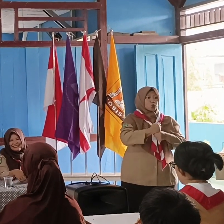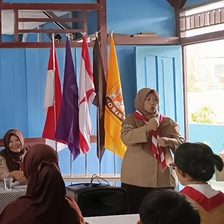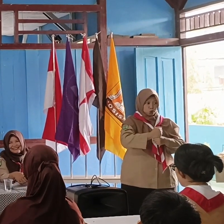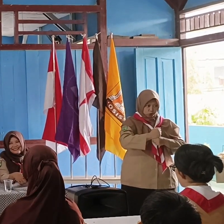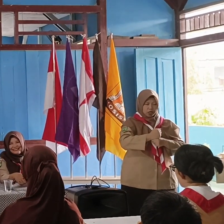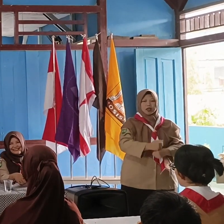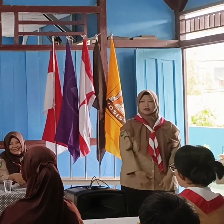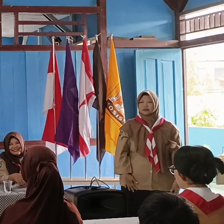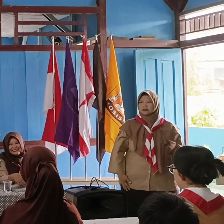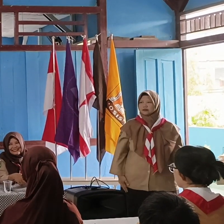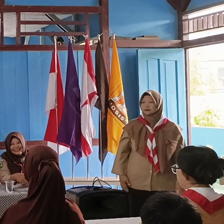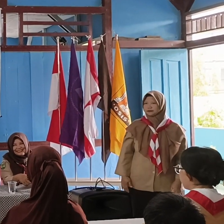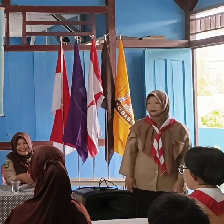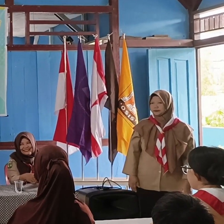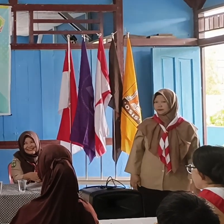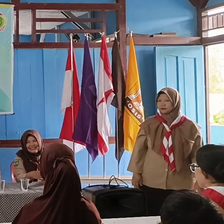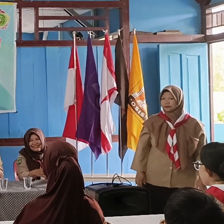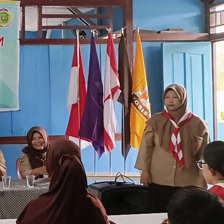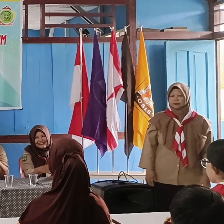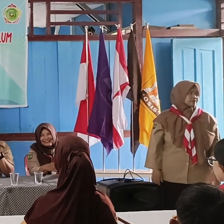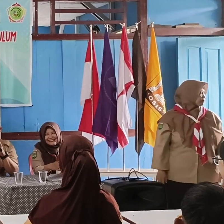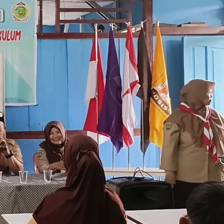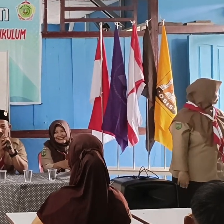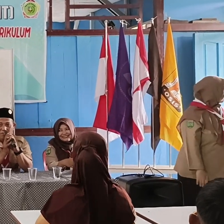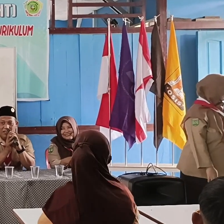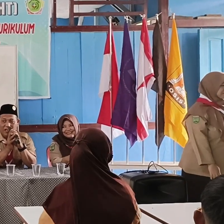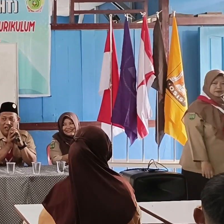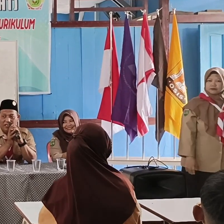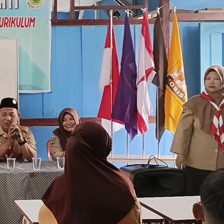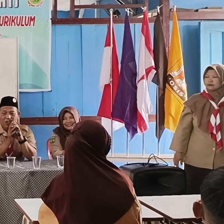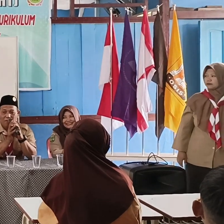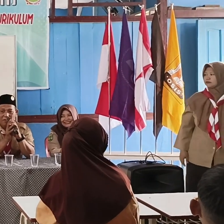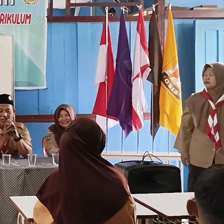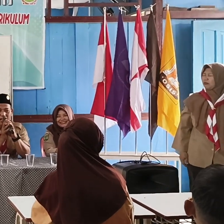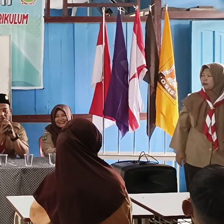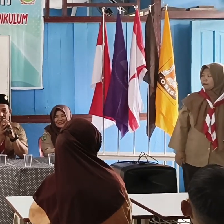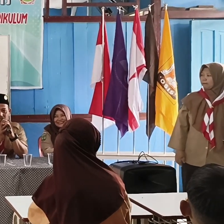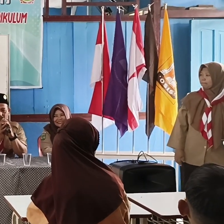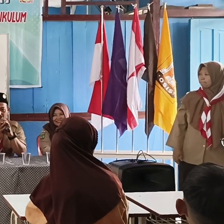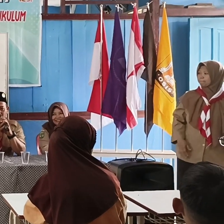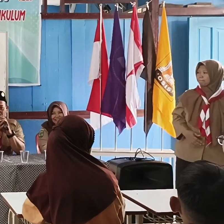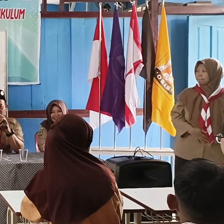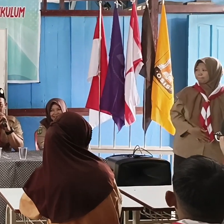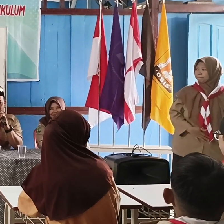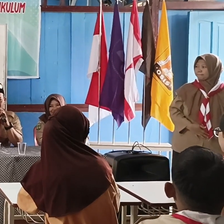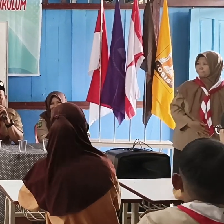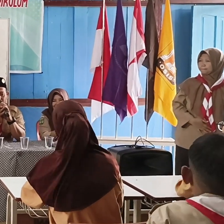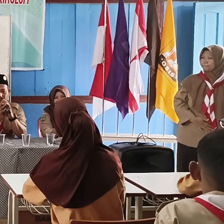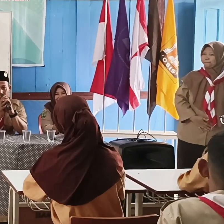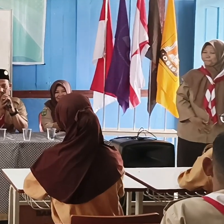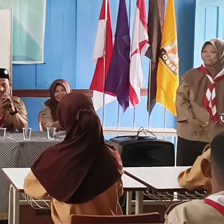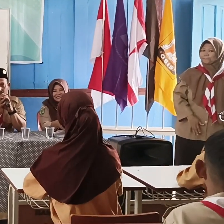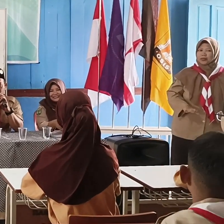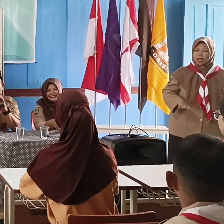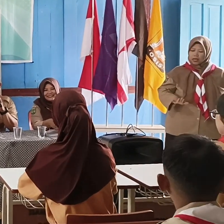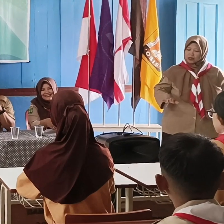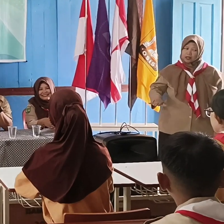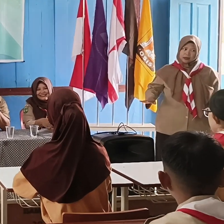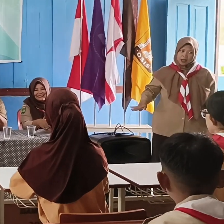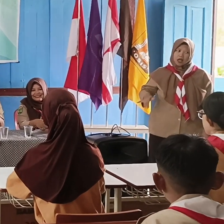kakak sekalian. Selain kita mendidik anak-anak kita di rumah tangga, kita juga mendidik anak-anak seperti kakak adik-adik kita ini